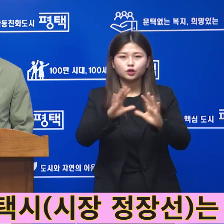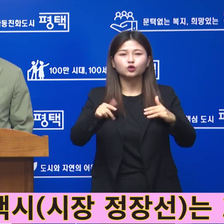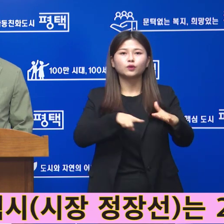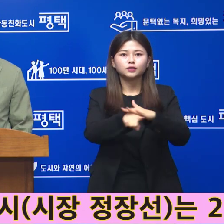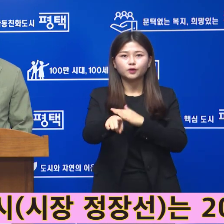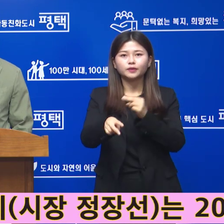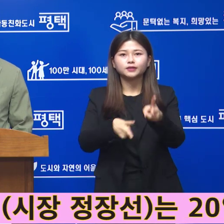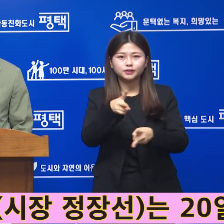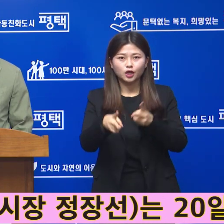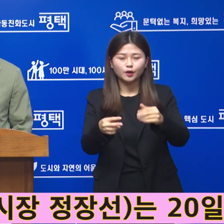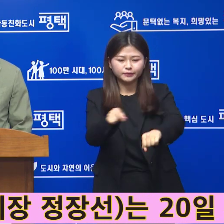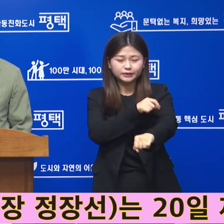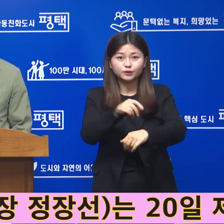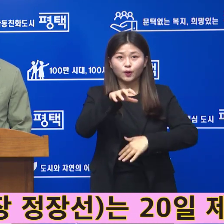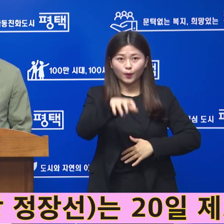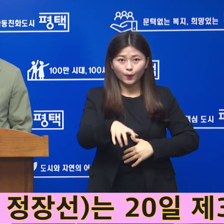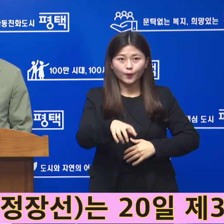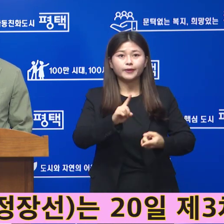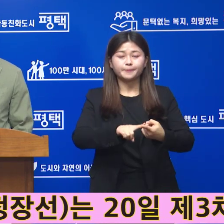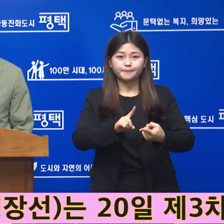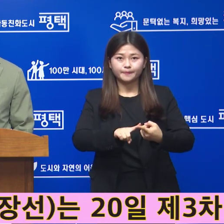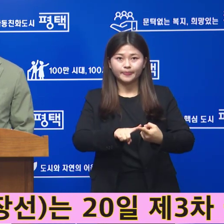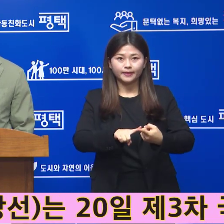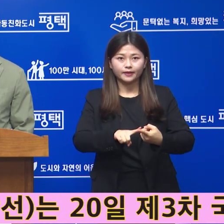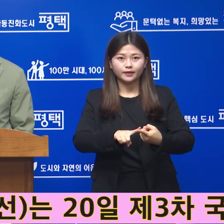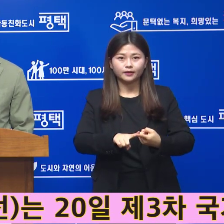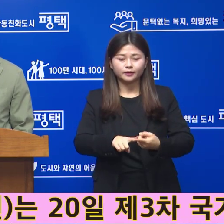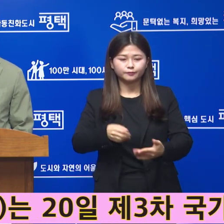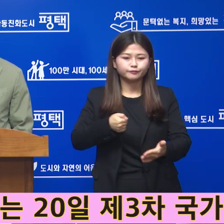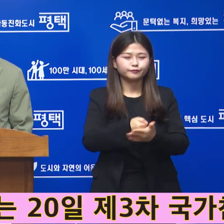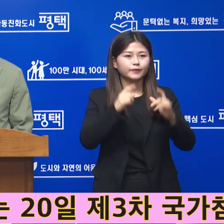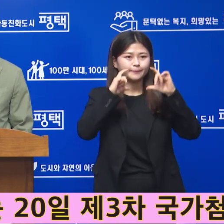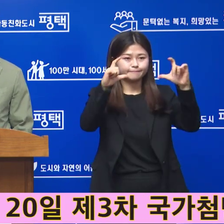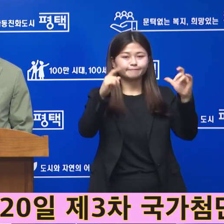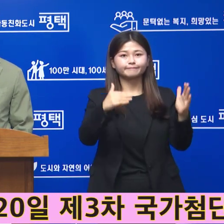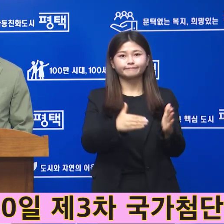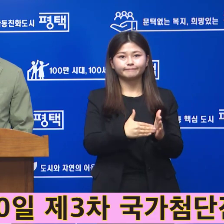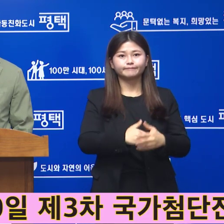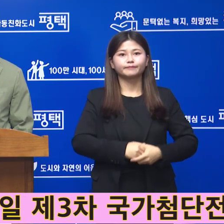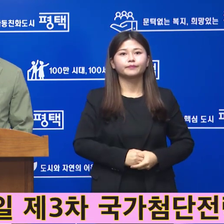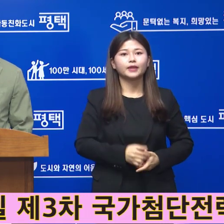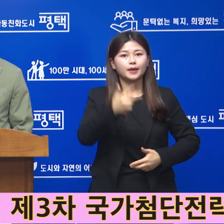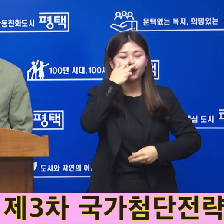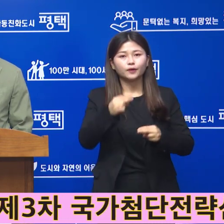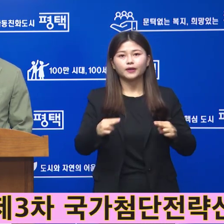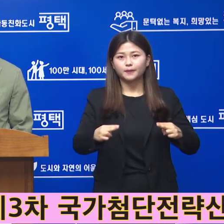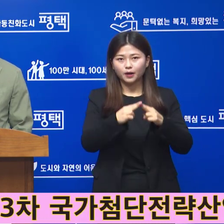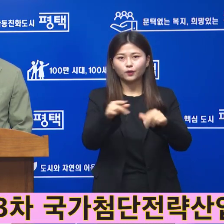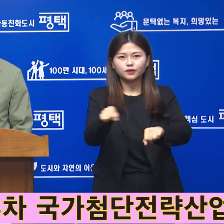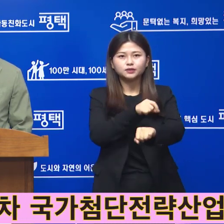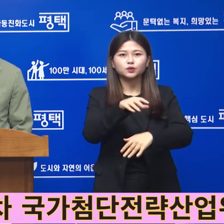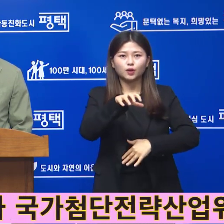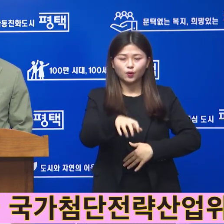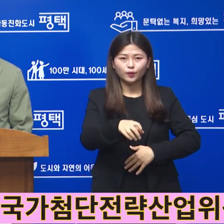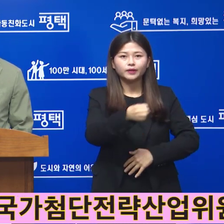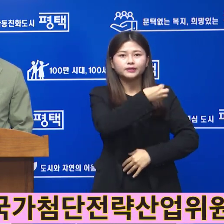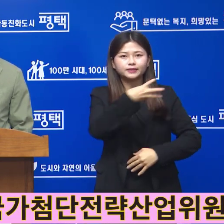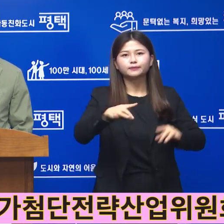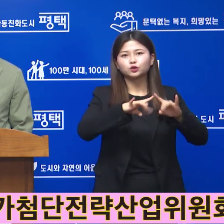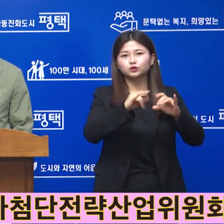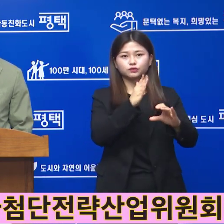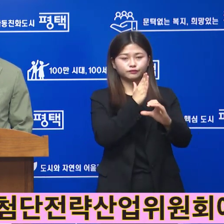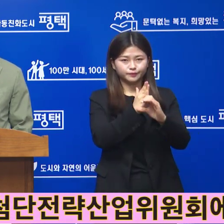전략산업 특화단지로 지정 의결하였습니다. 평택 반도체 특화단지는 삼성전자가